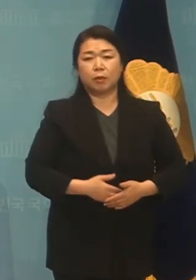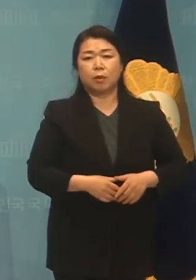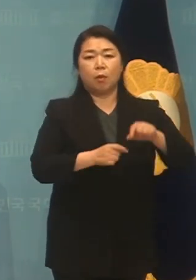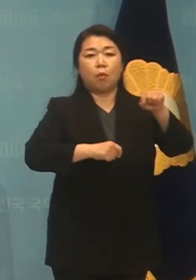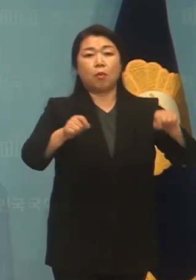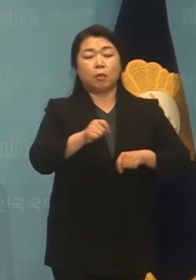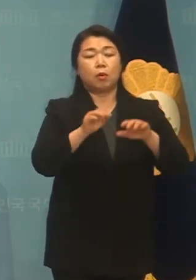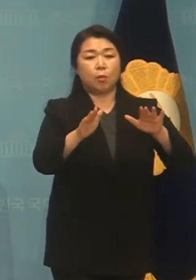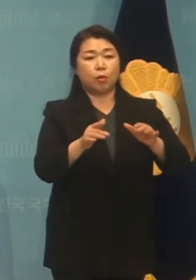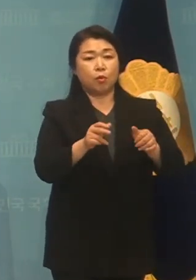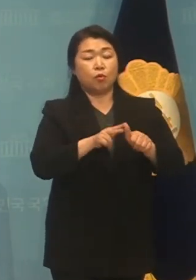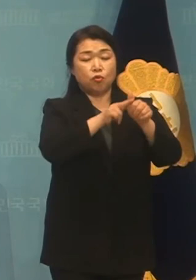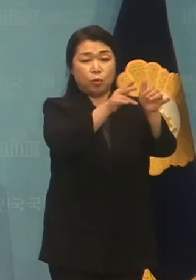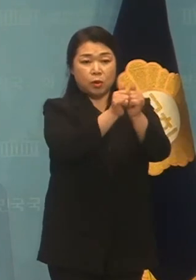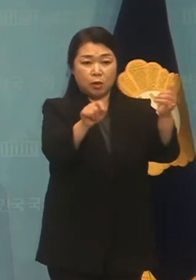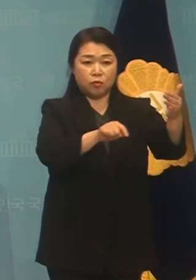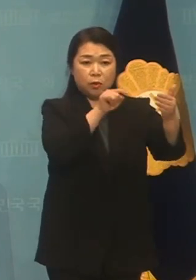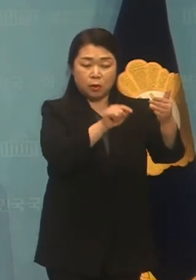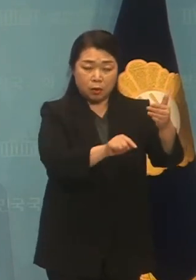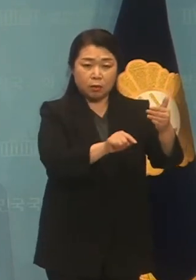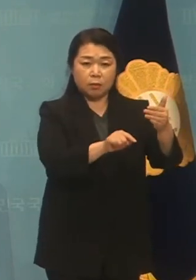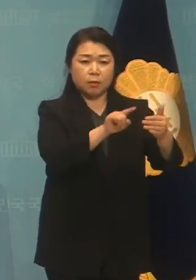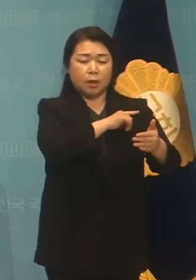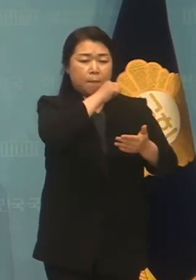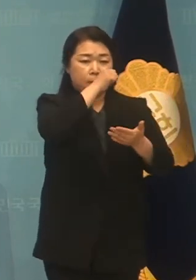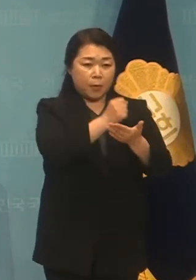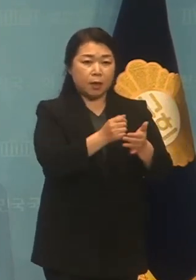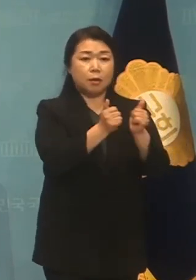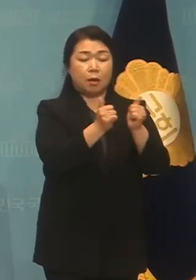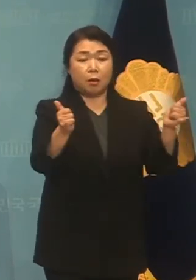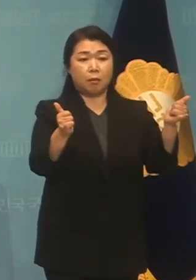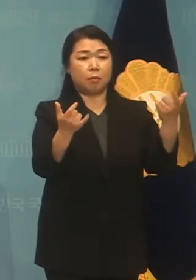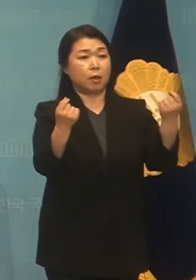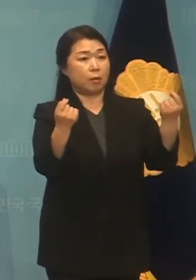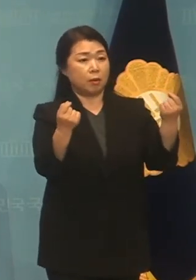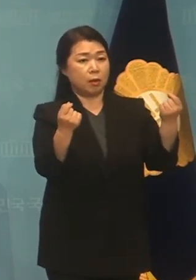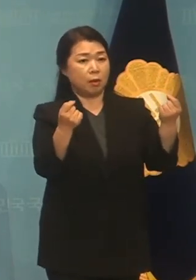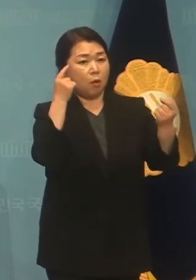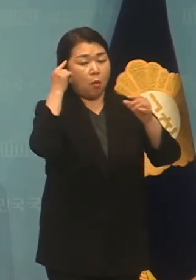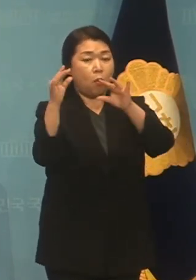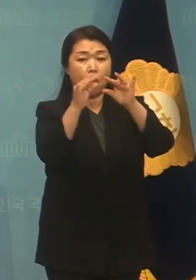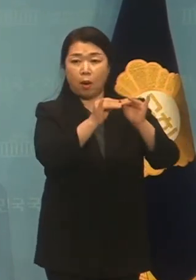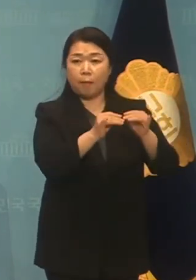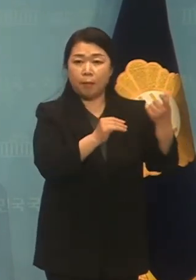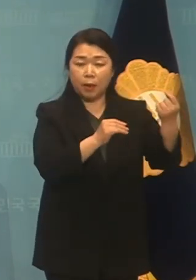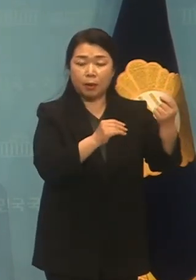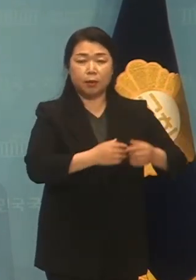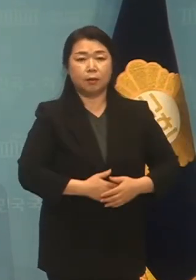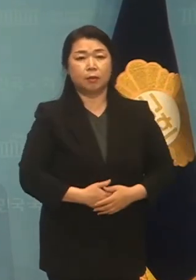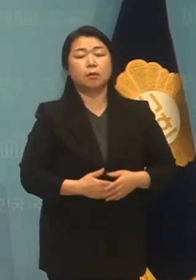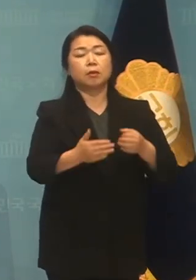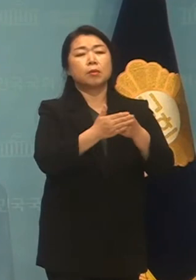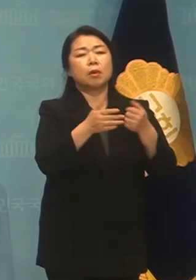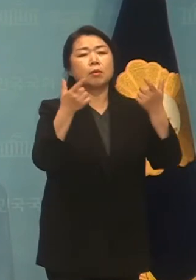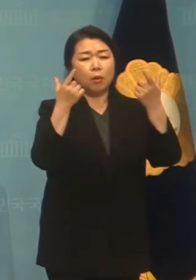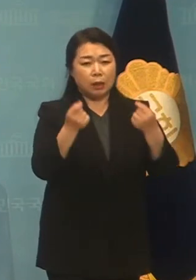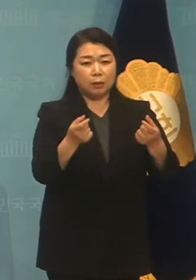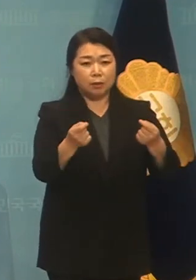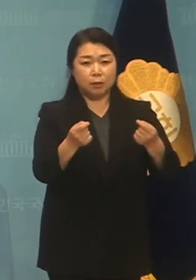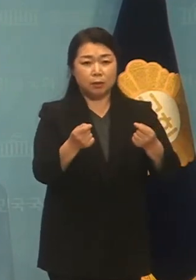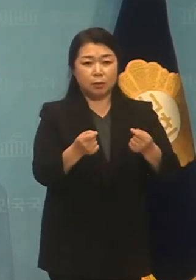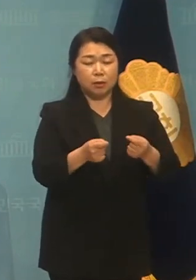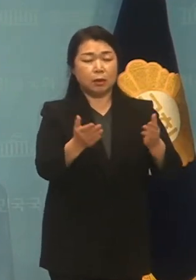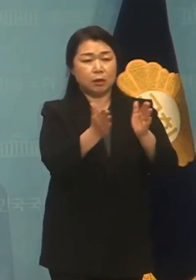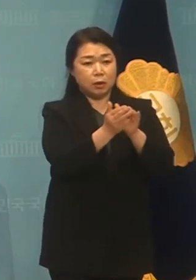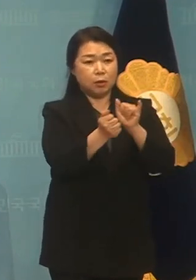오히려 이번 후보자 중에서는 그래도 적절한 후보자이지 않냐라는 공감과 의견이 있지 않습니까? 그런